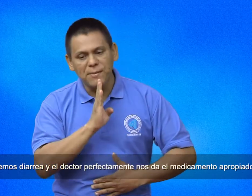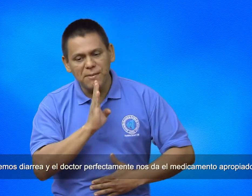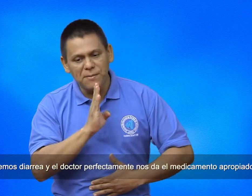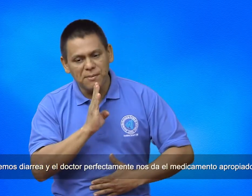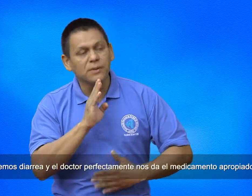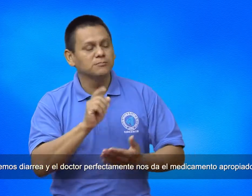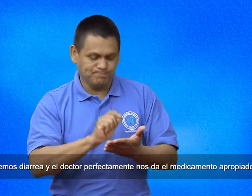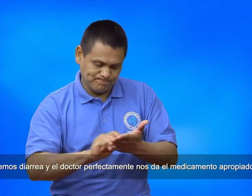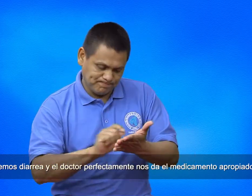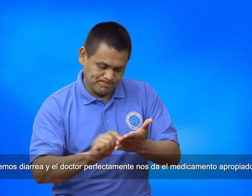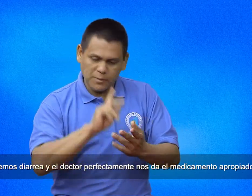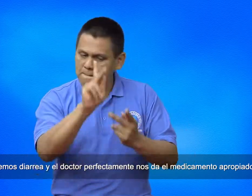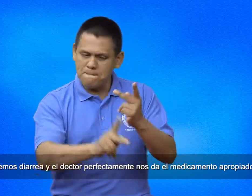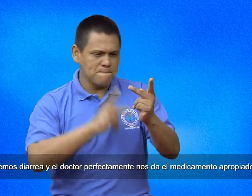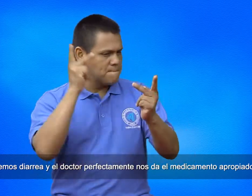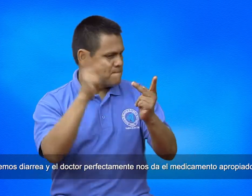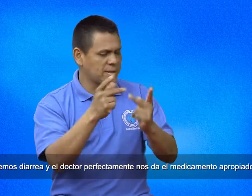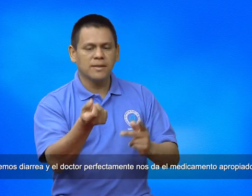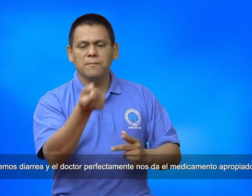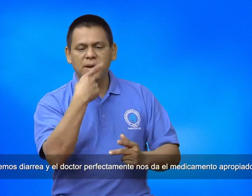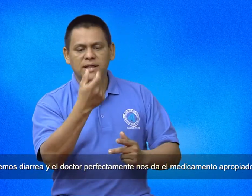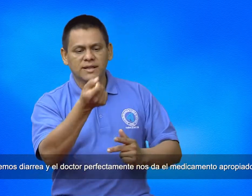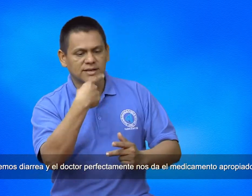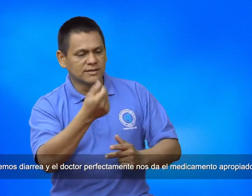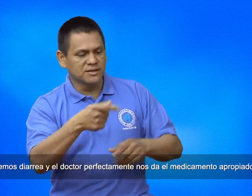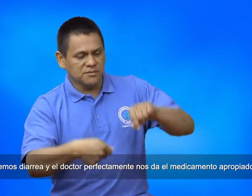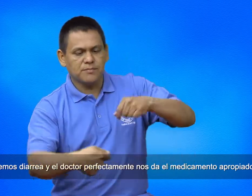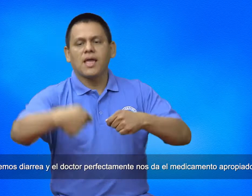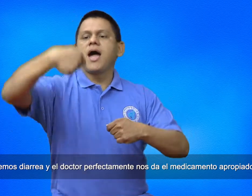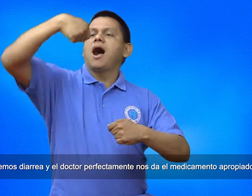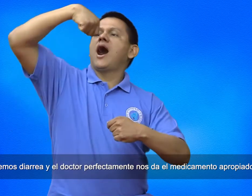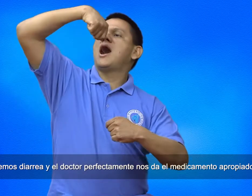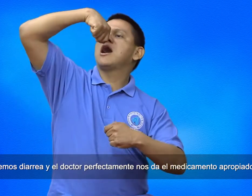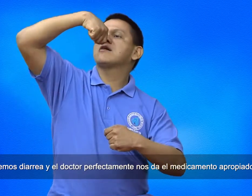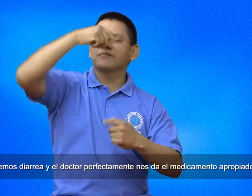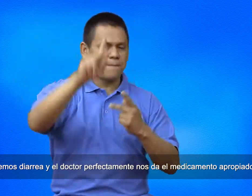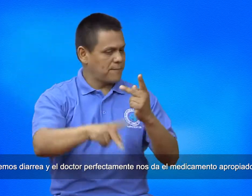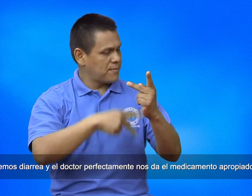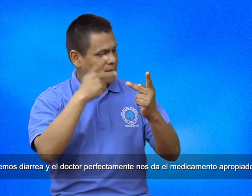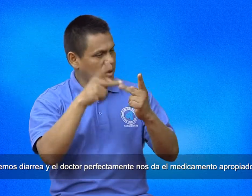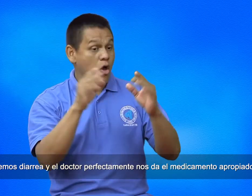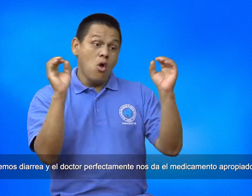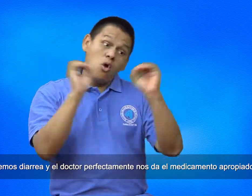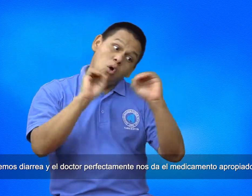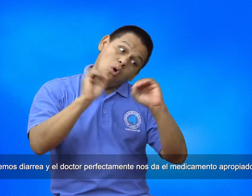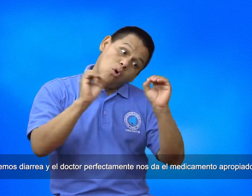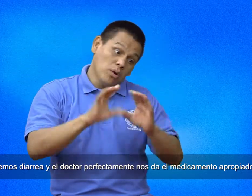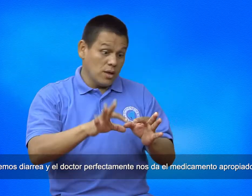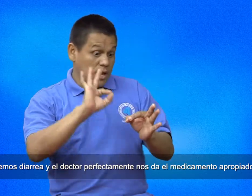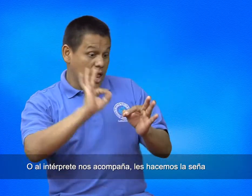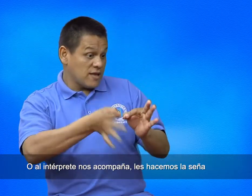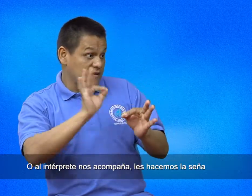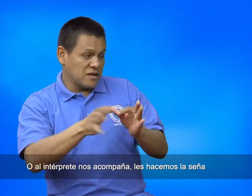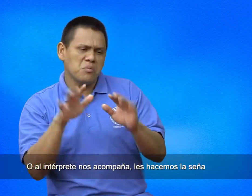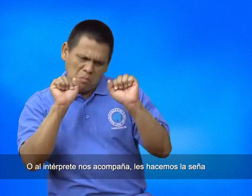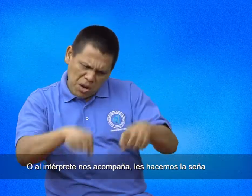diarrea hablamos y el doctor perfectamente nos da el medicamento apropiado o al